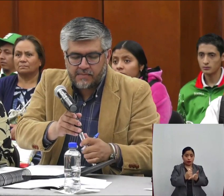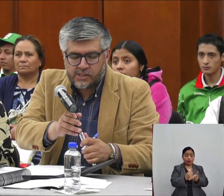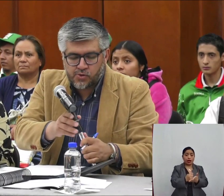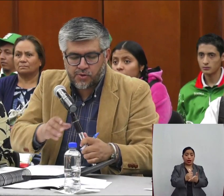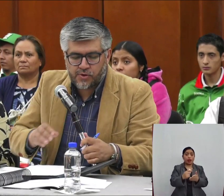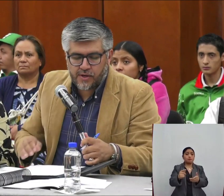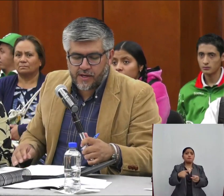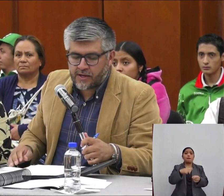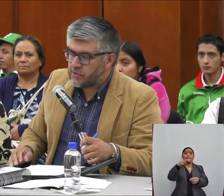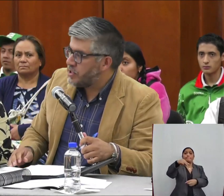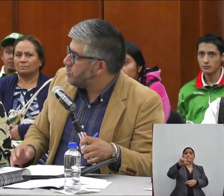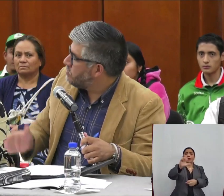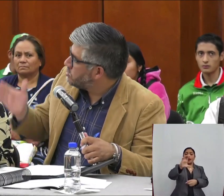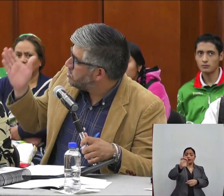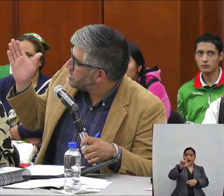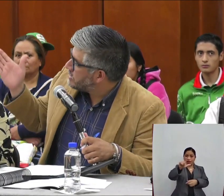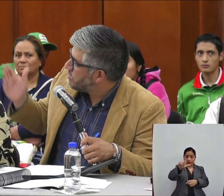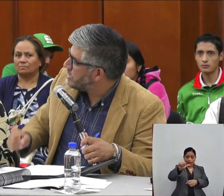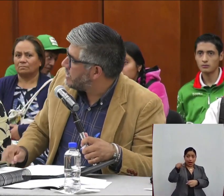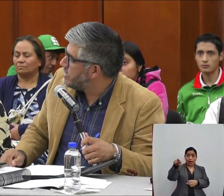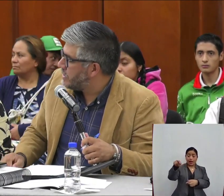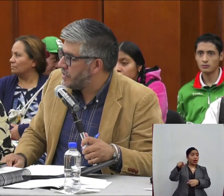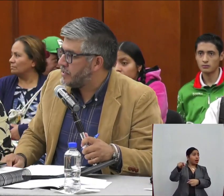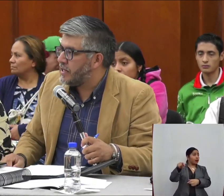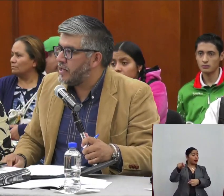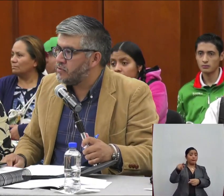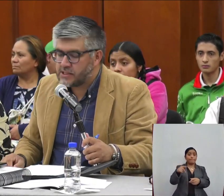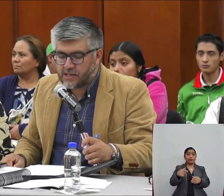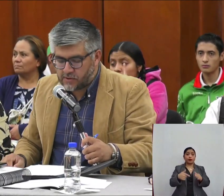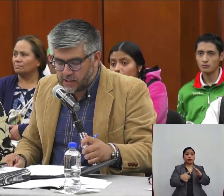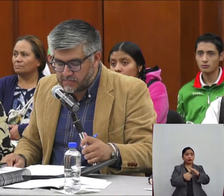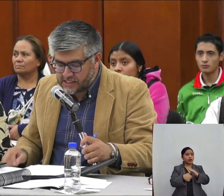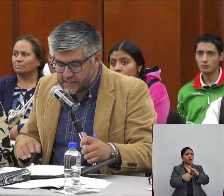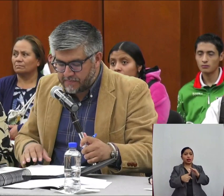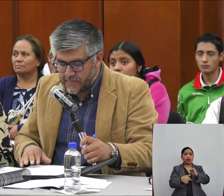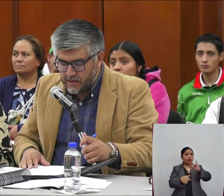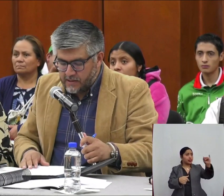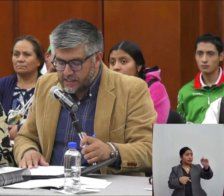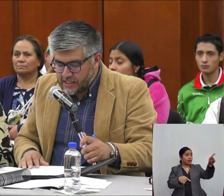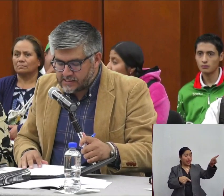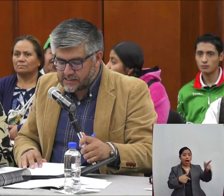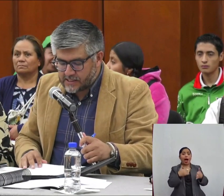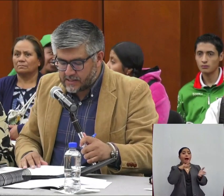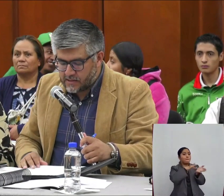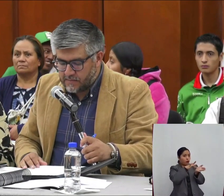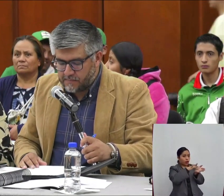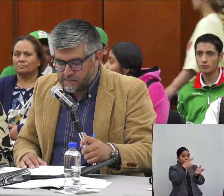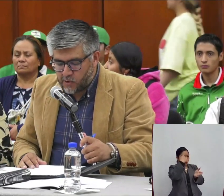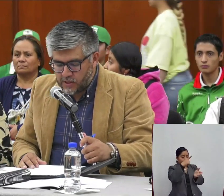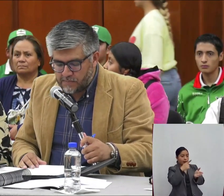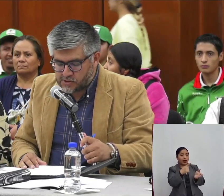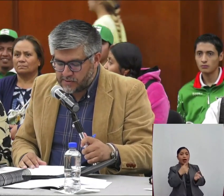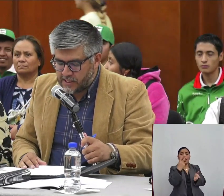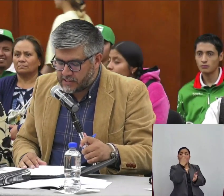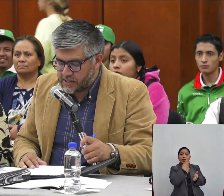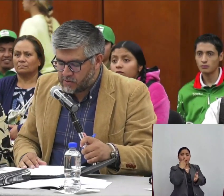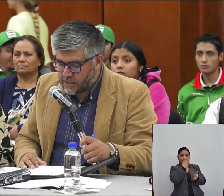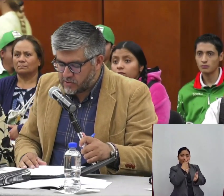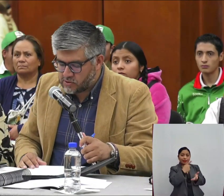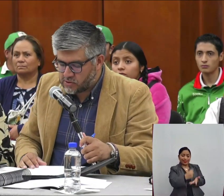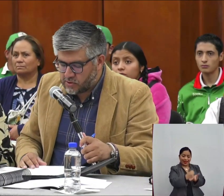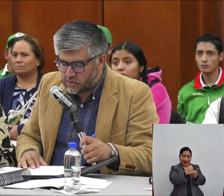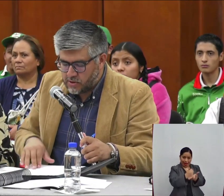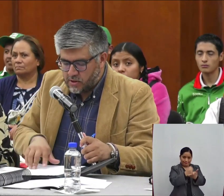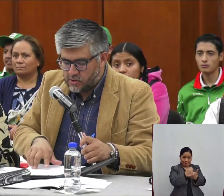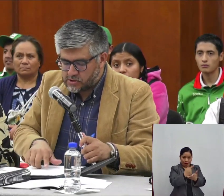Marcela Mansur y Rodrigo Hermoso, que se encuentran en el lado izquierdo de la mesa, quienes están con la posibilidad de